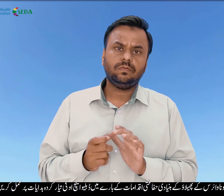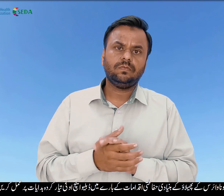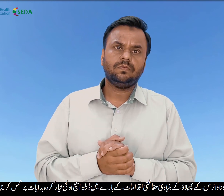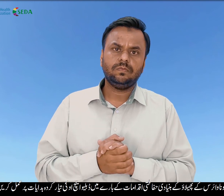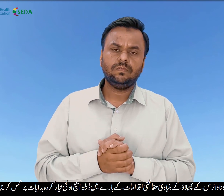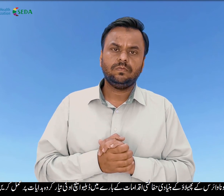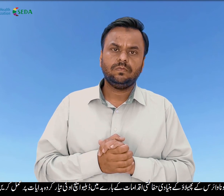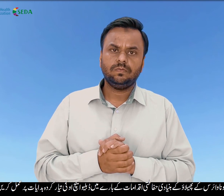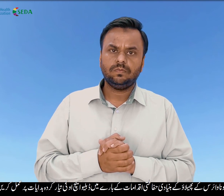کریں۔